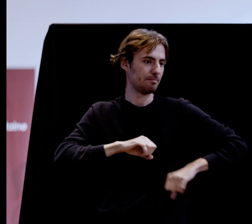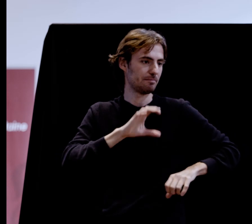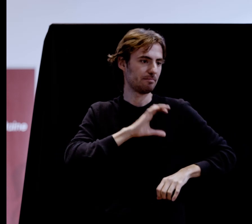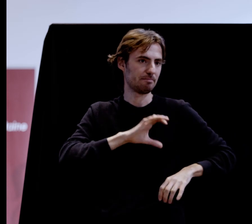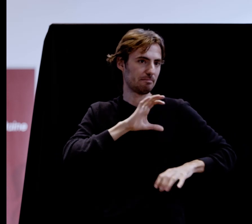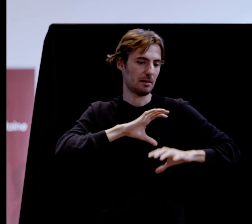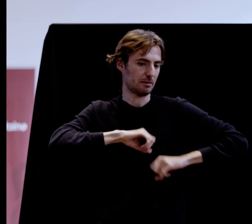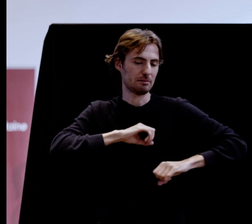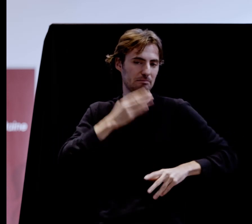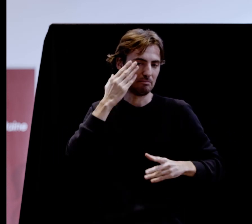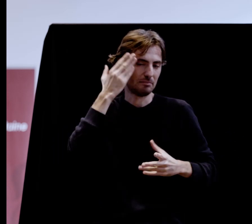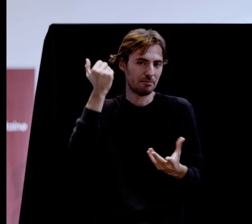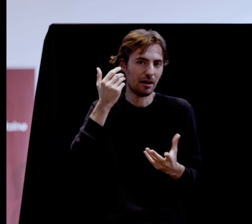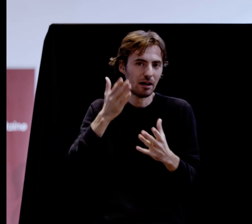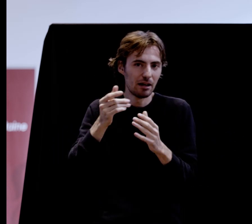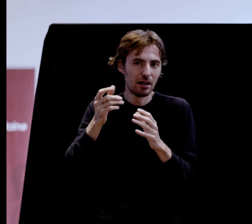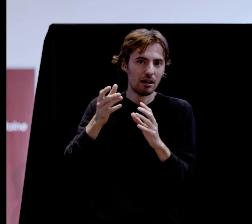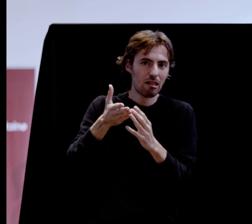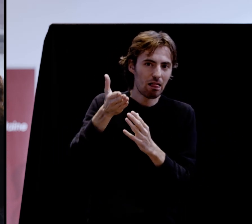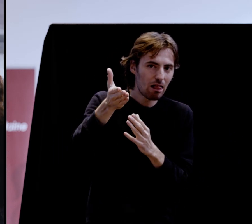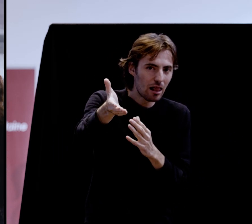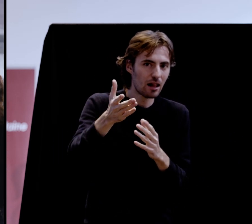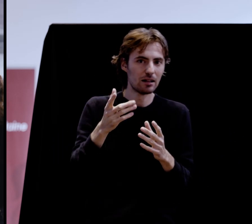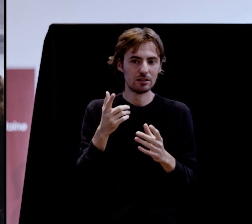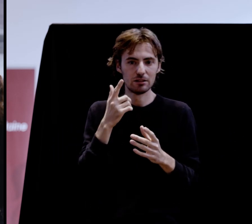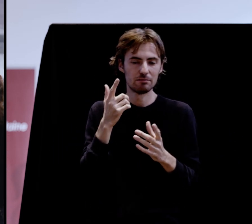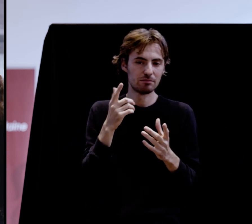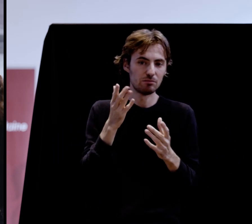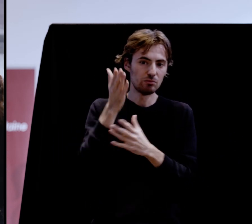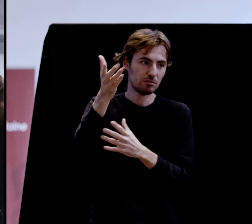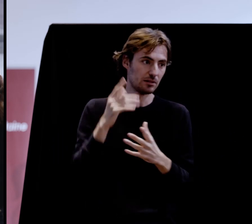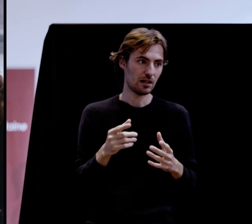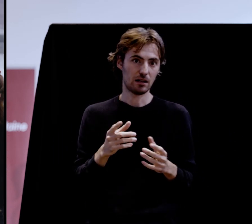si, à plus long terme, effectivement, on augmentera la fertilité.